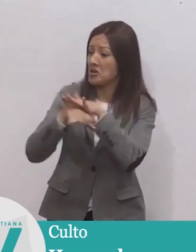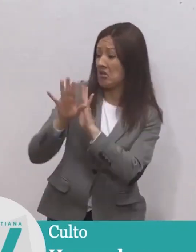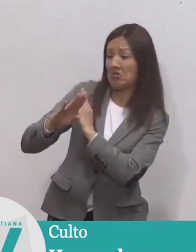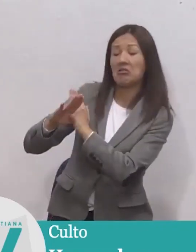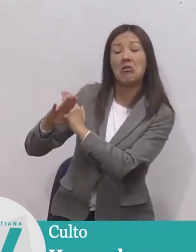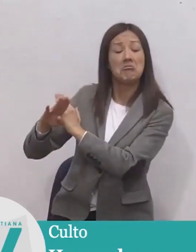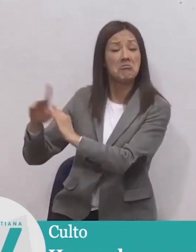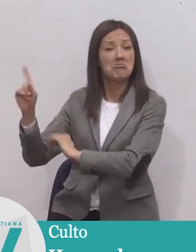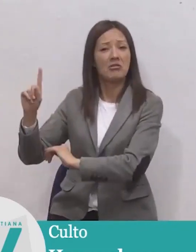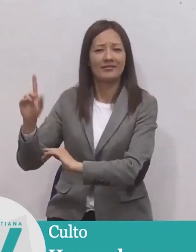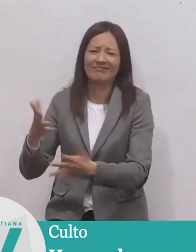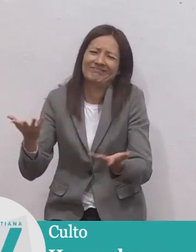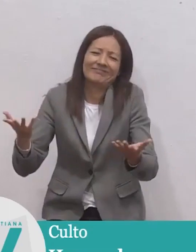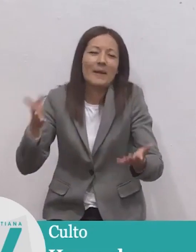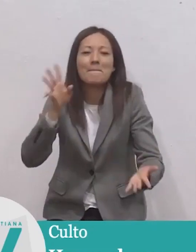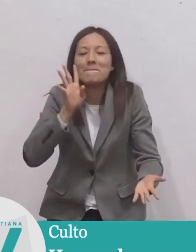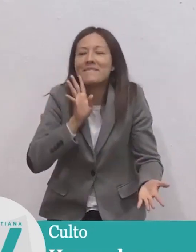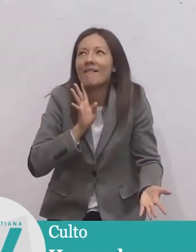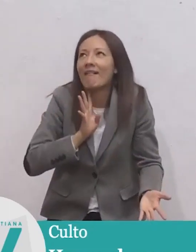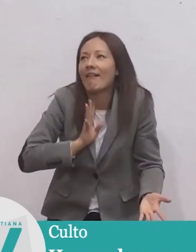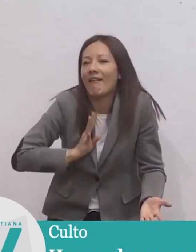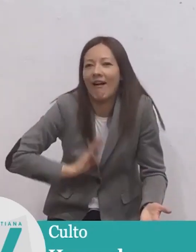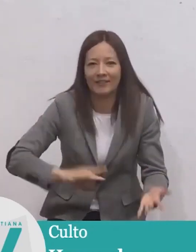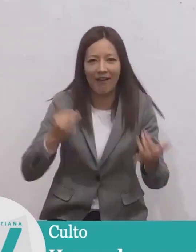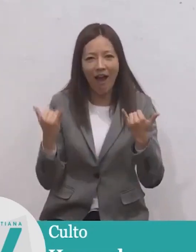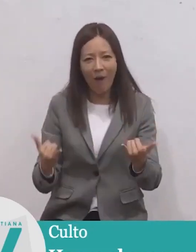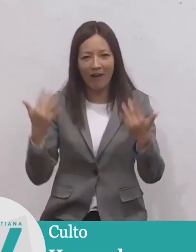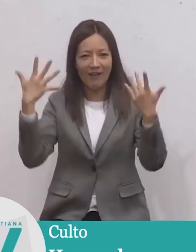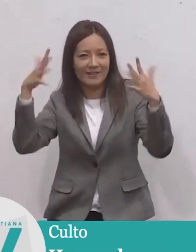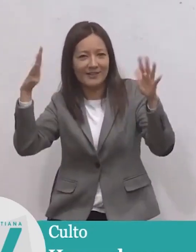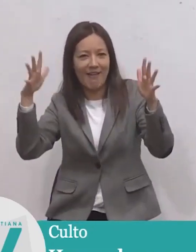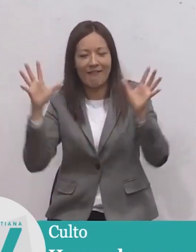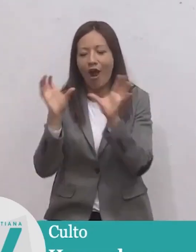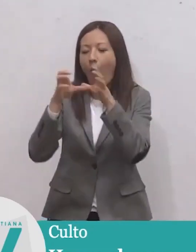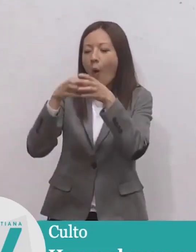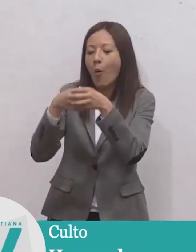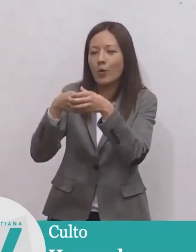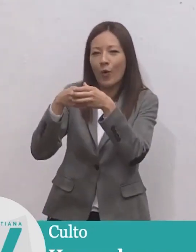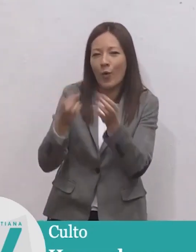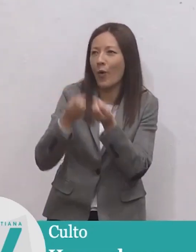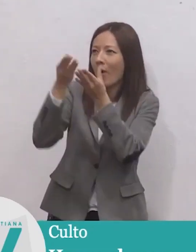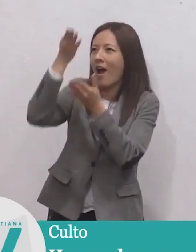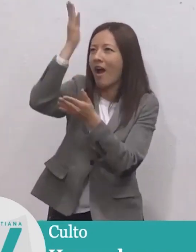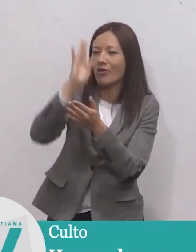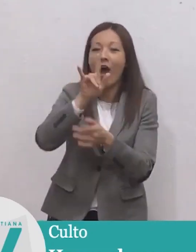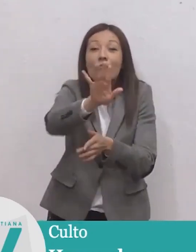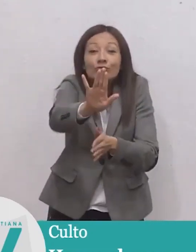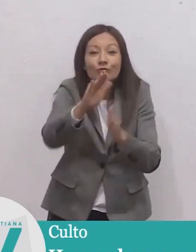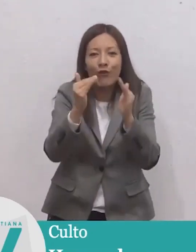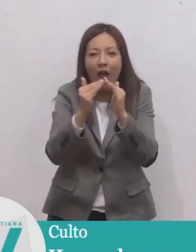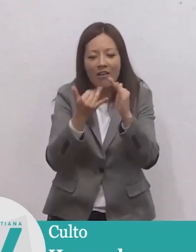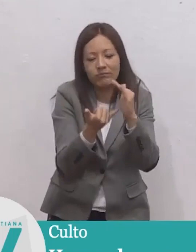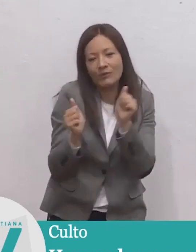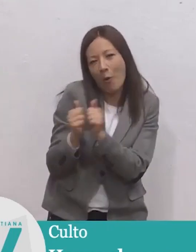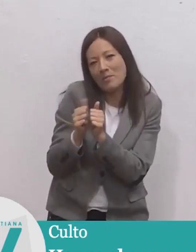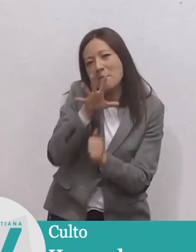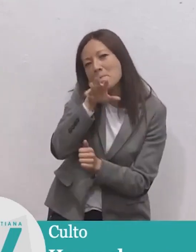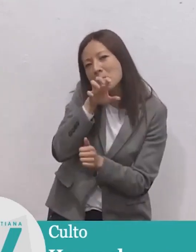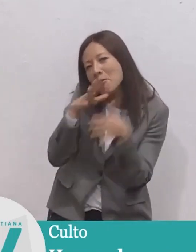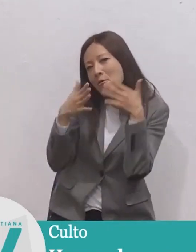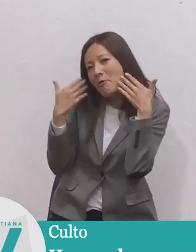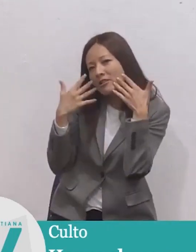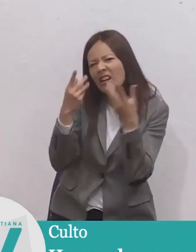encanta. Me encanta que ahora a usted le toque celebrar el culto ahí con su perro y con su gato. ¿Qué va a hacer? ¿Lo va a sacar por la ventana? No puede,